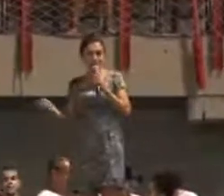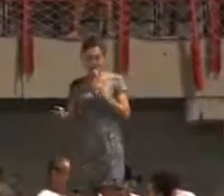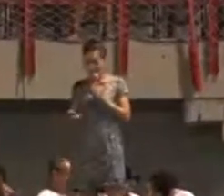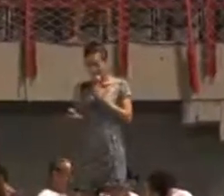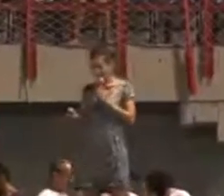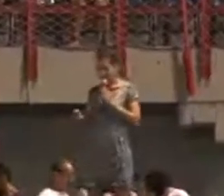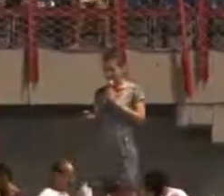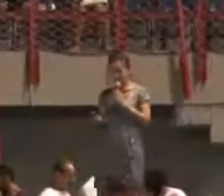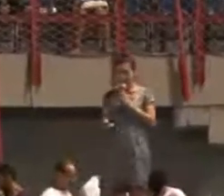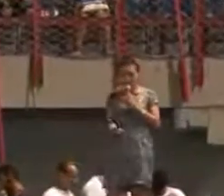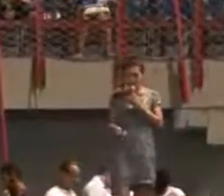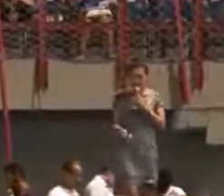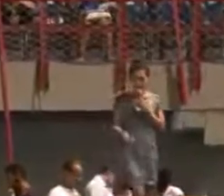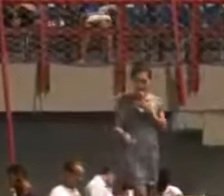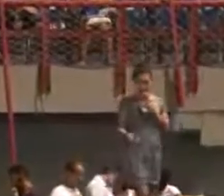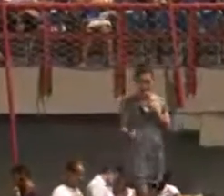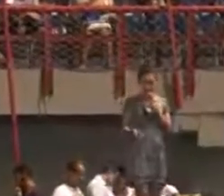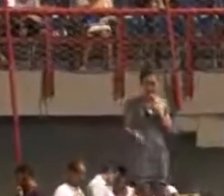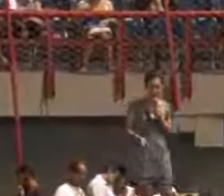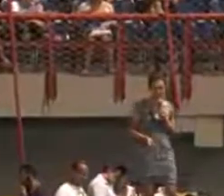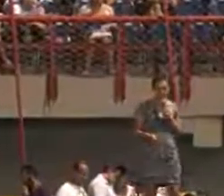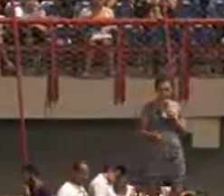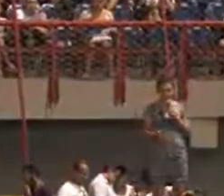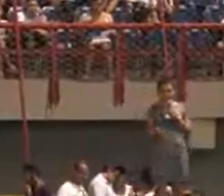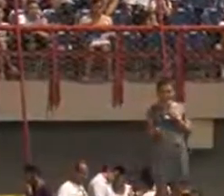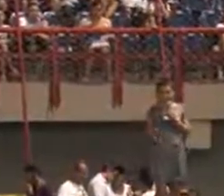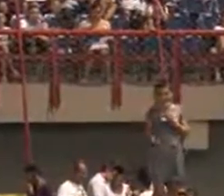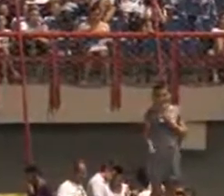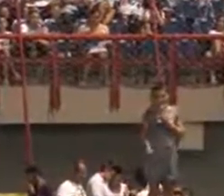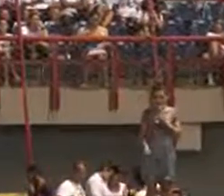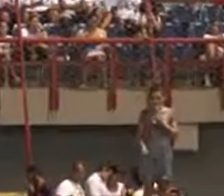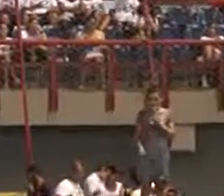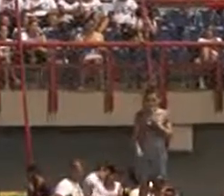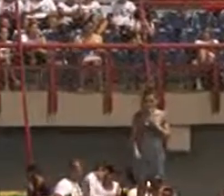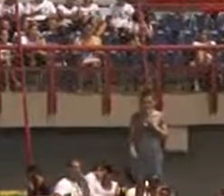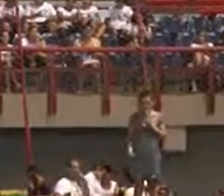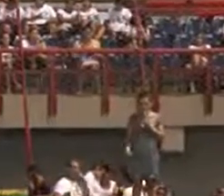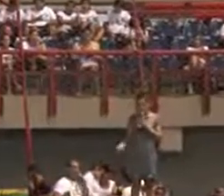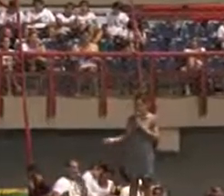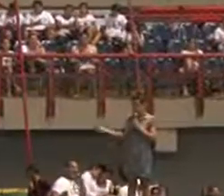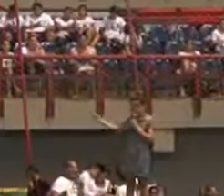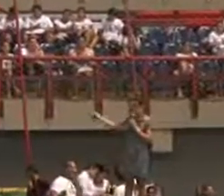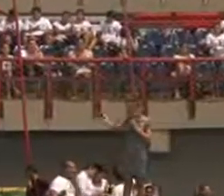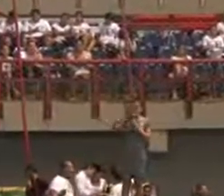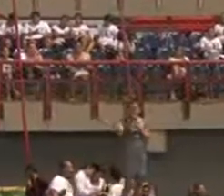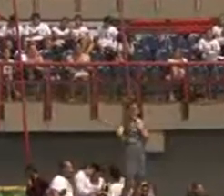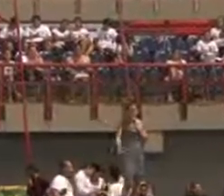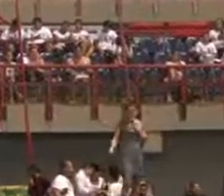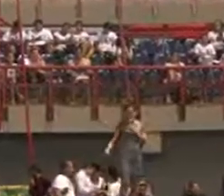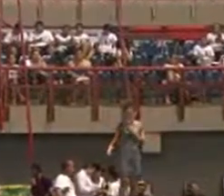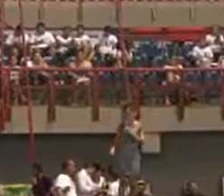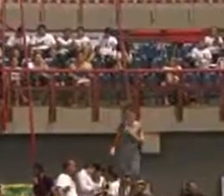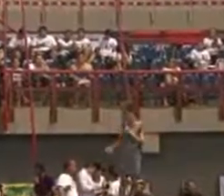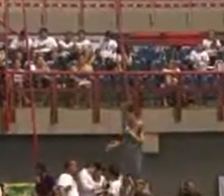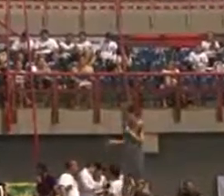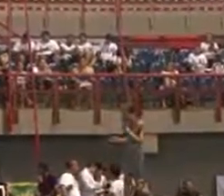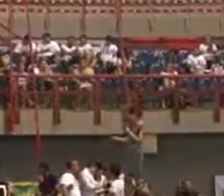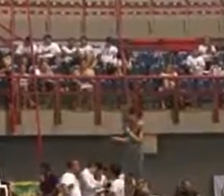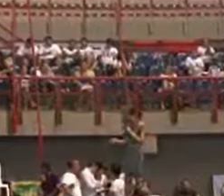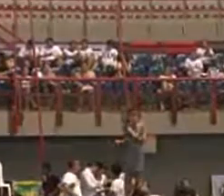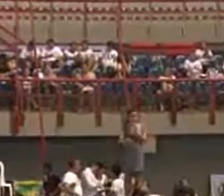Bom, eu tenho que saber usar isso, né? Ele diz que é passa, volta. Laser, laser, laser, laser. Cadê o laser?